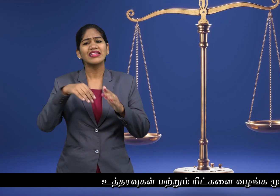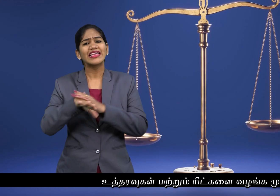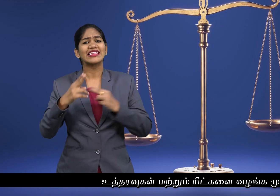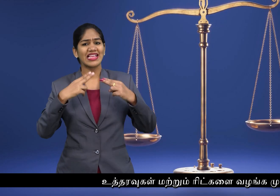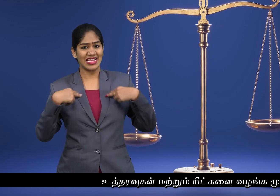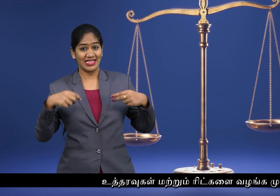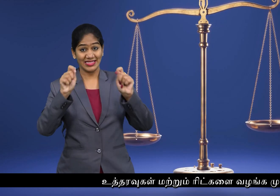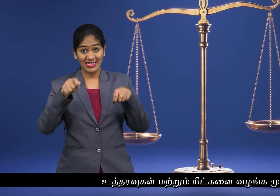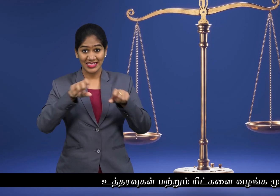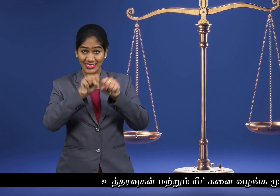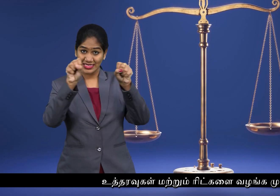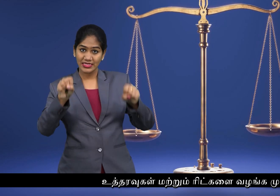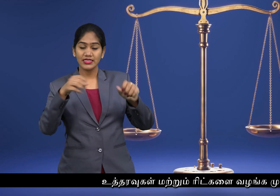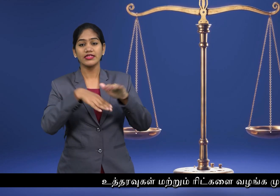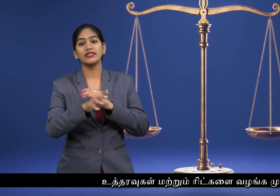வழங்க முடியும்.